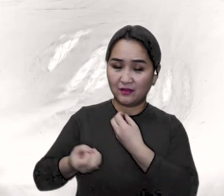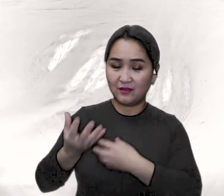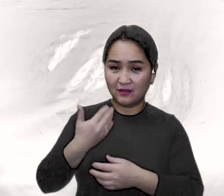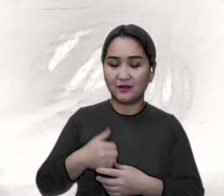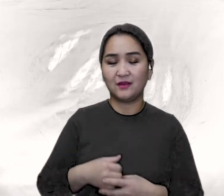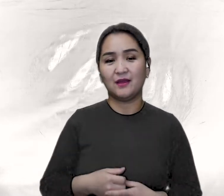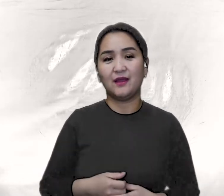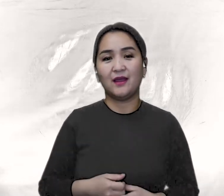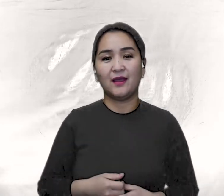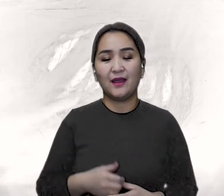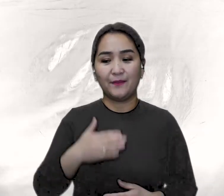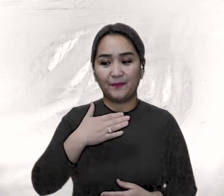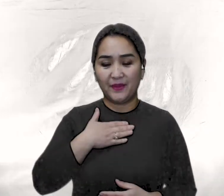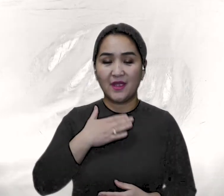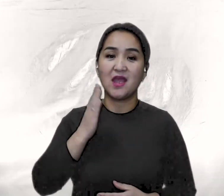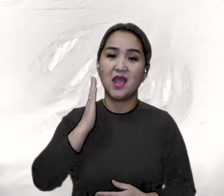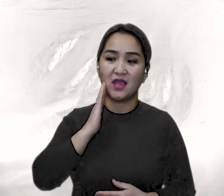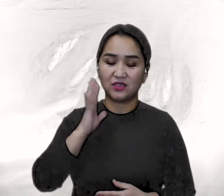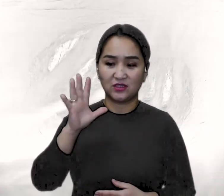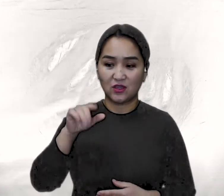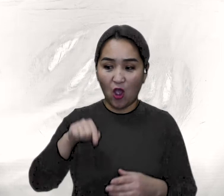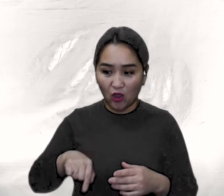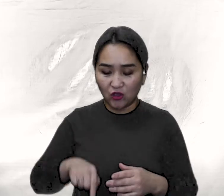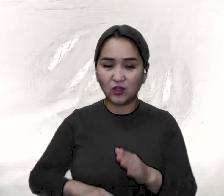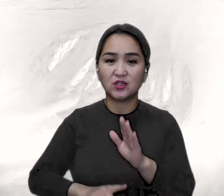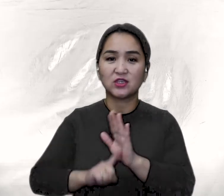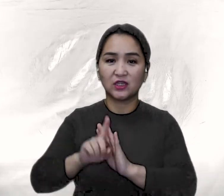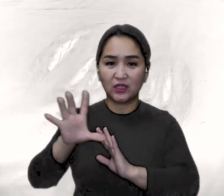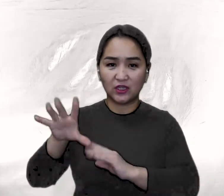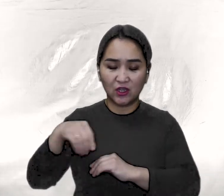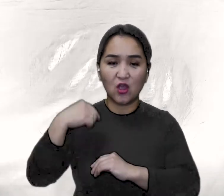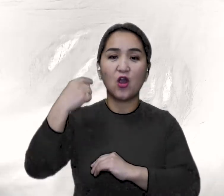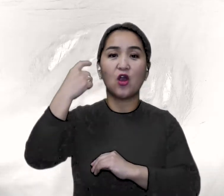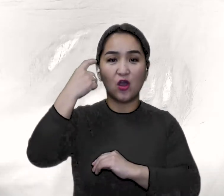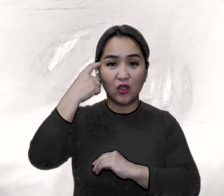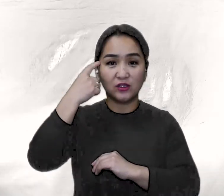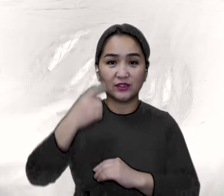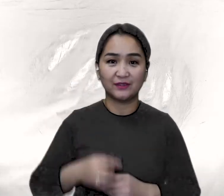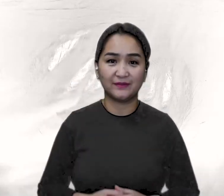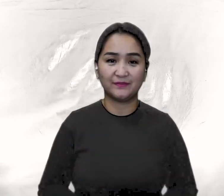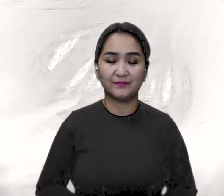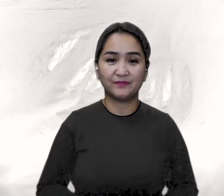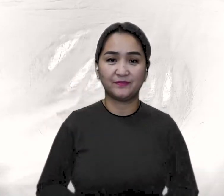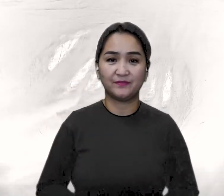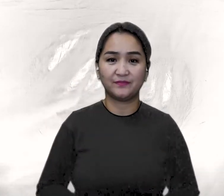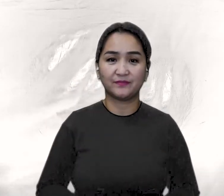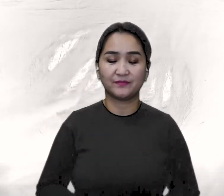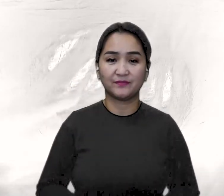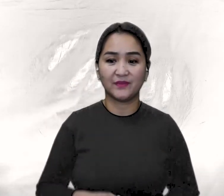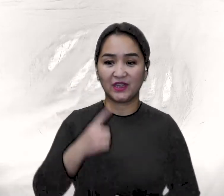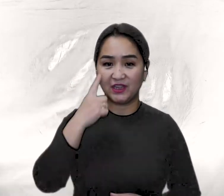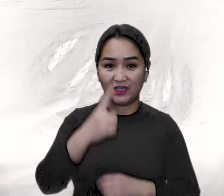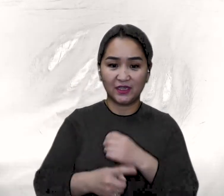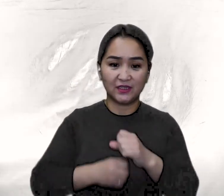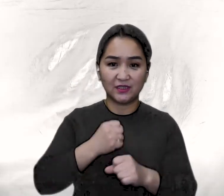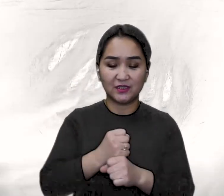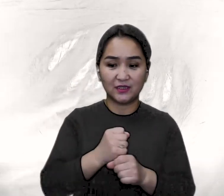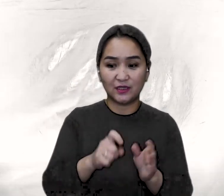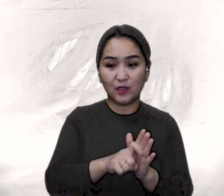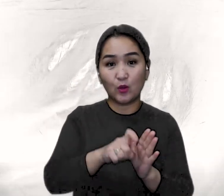чамаг одоо ингээд ойлгоноо. Одоо нас эхлэх гэдэг. Тэгээ нэг 2 жил гарны хугацаа шаардсан